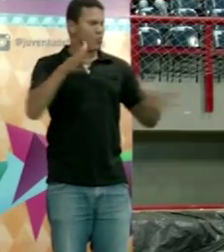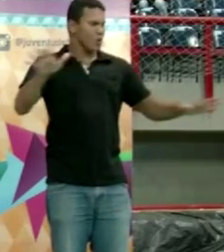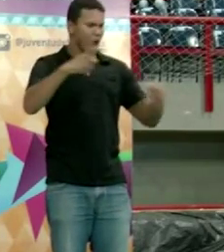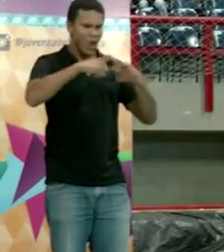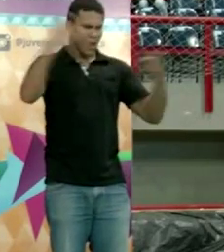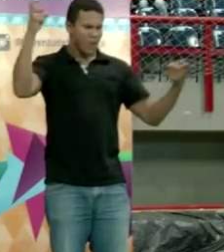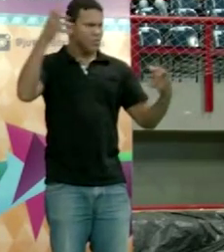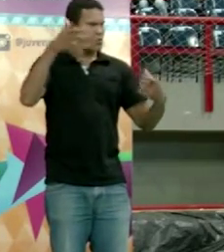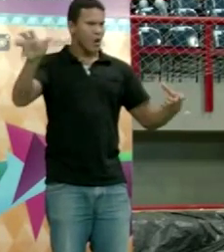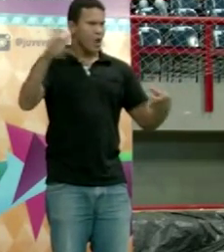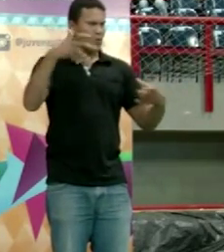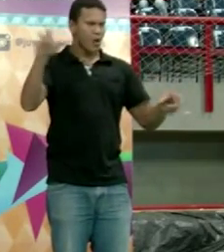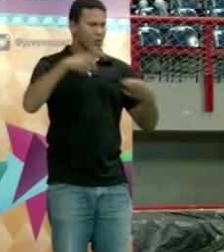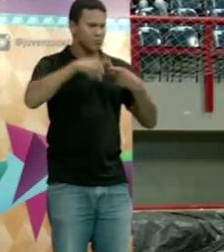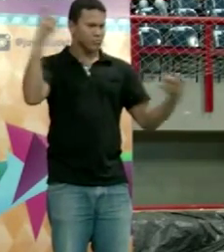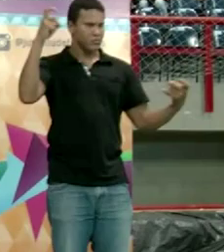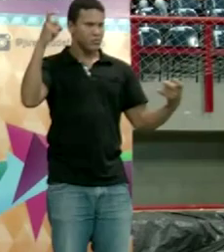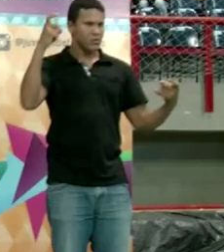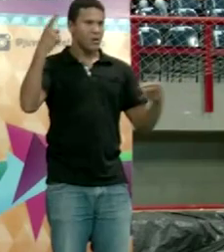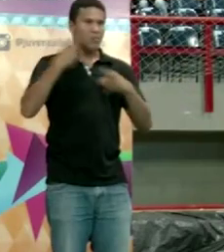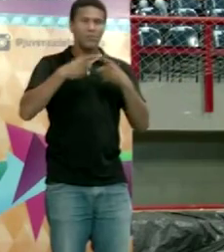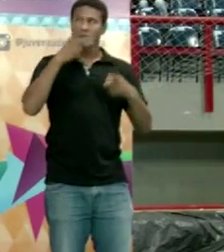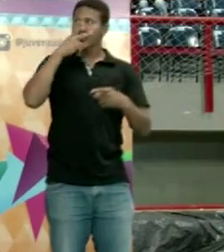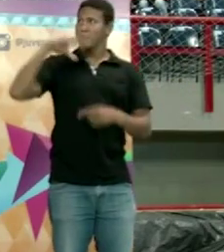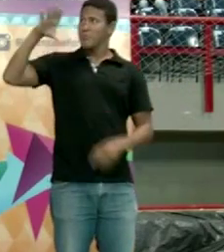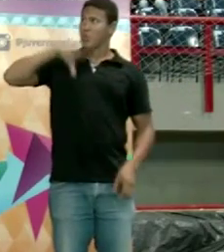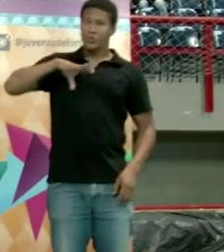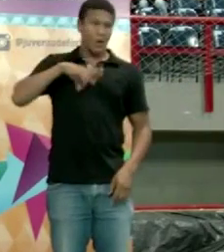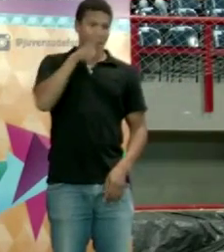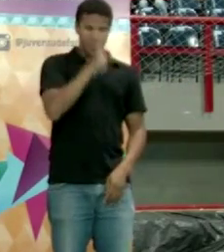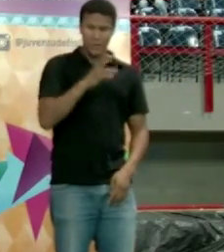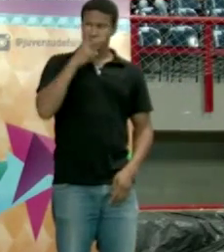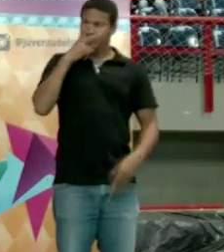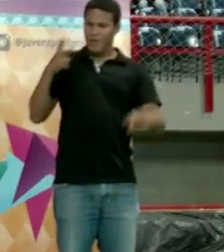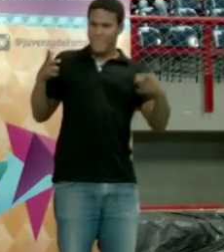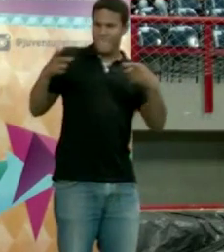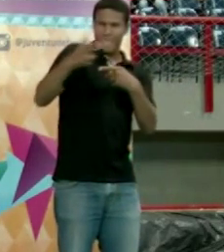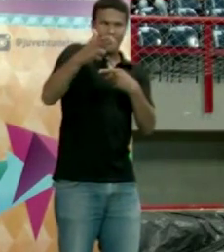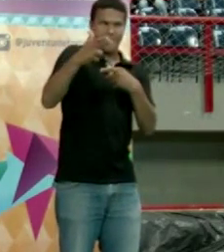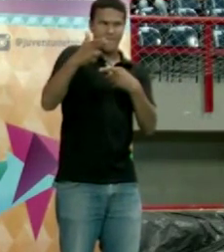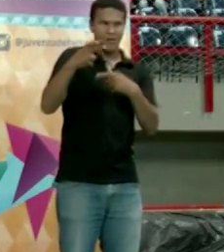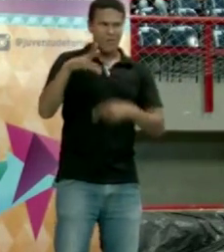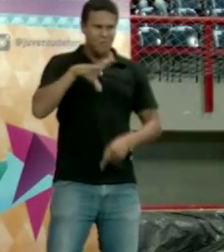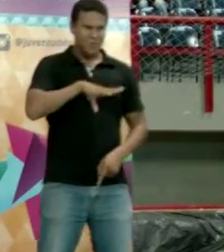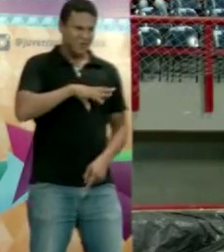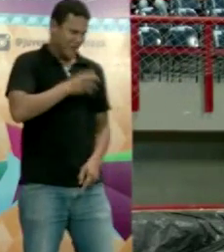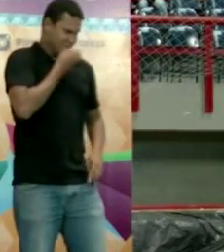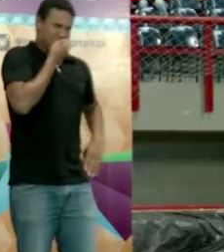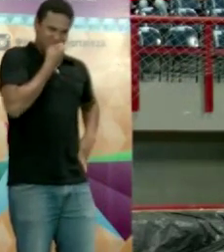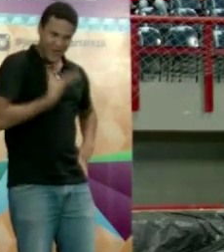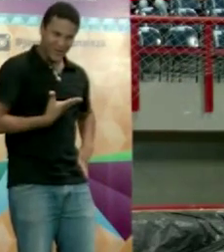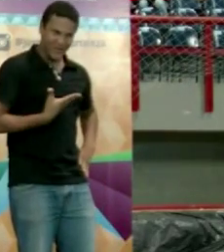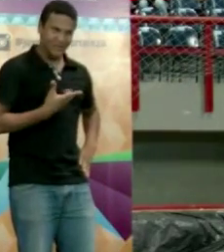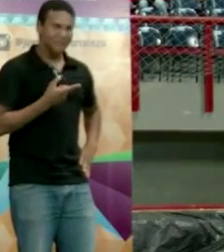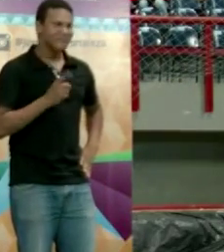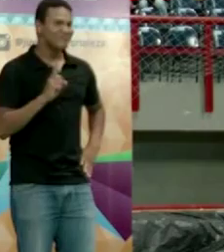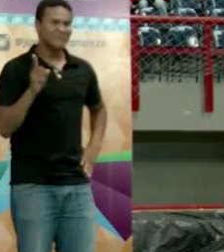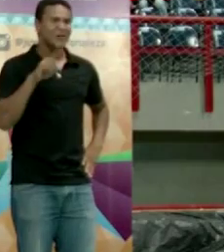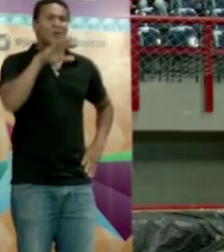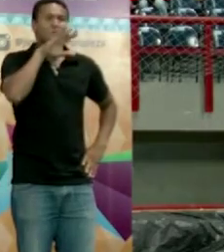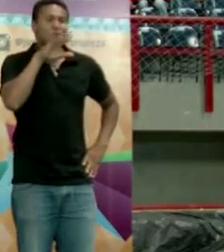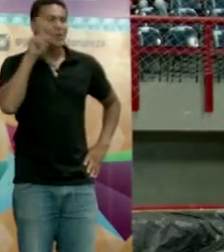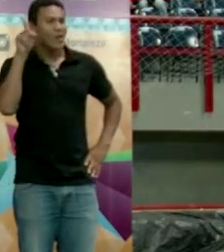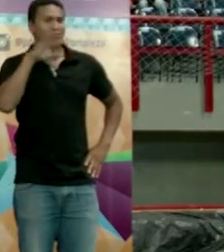independência. Brasil rompeu com Portugal. Para Portugal foi negócio? Claro que não. Aqui